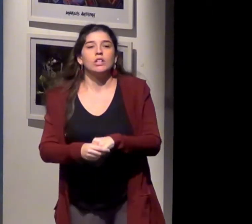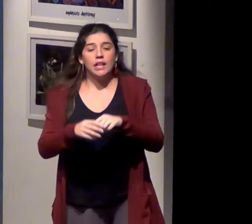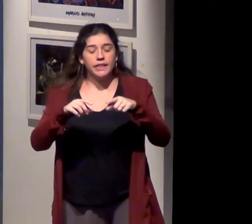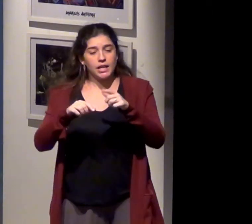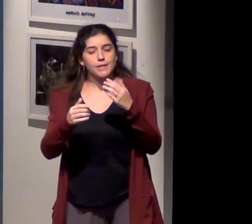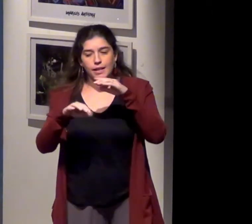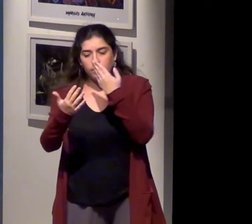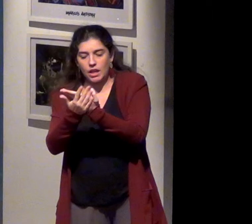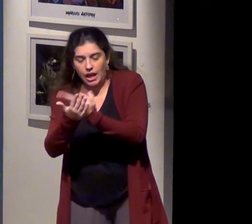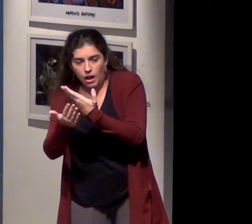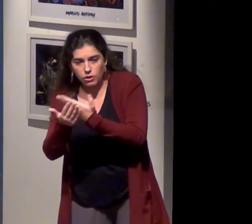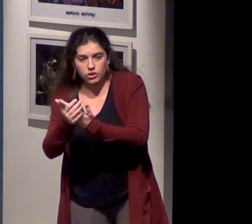Mas Libras, dentro, né,